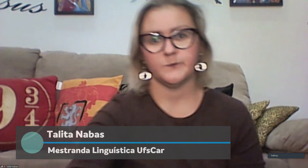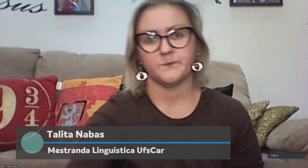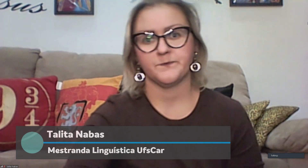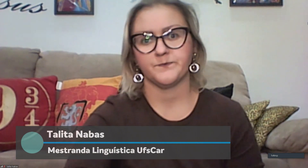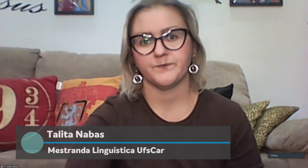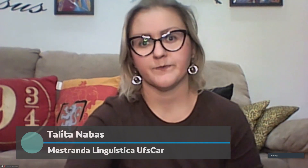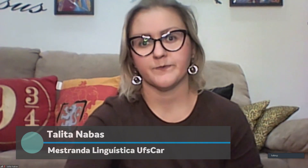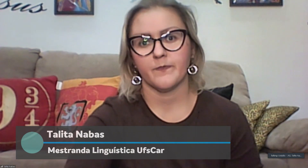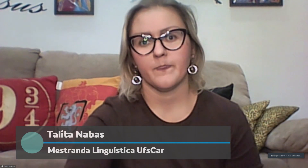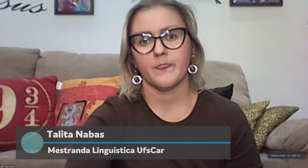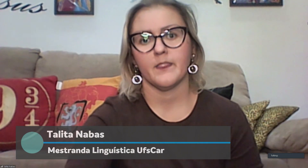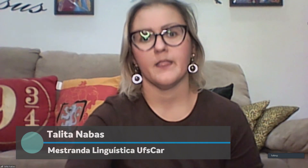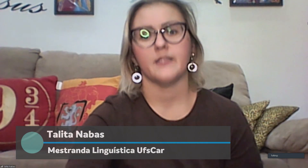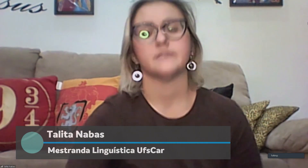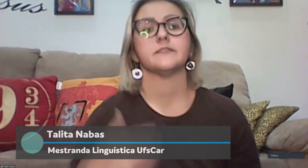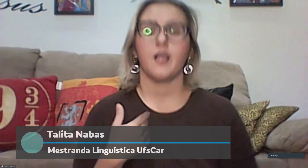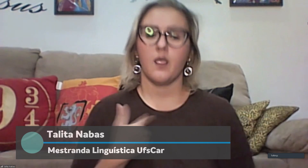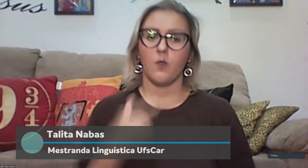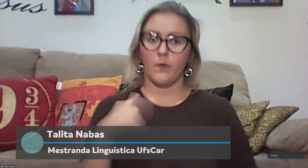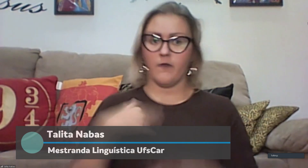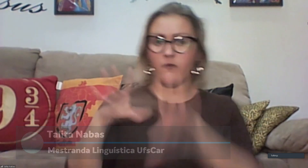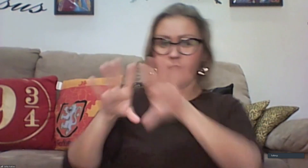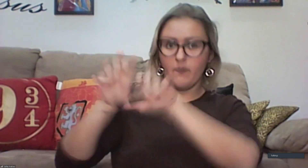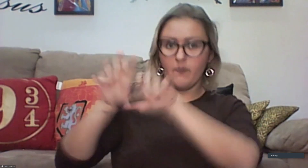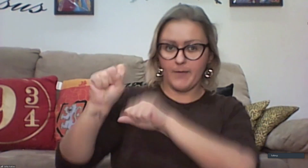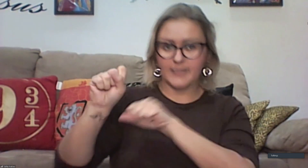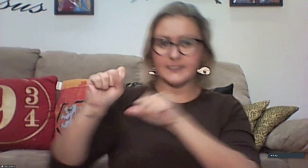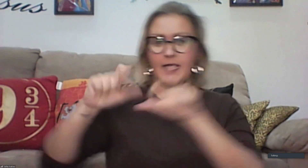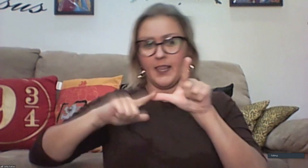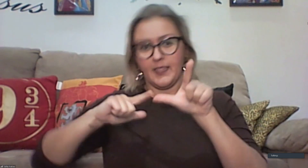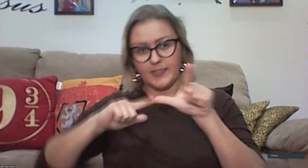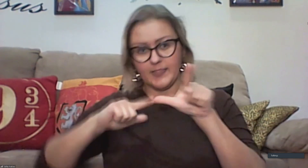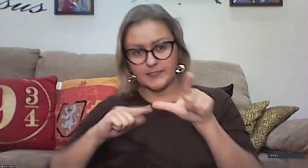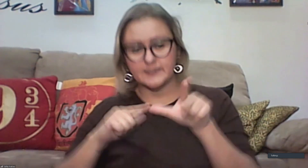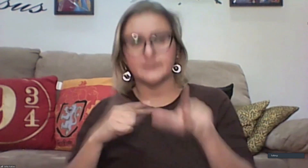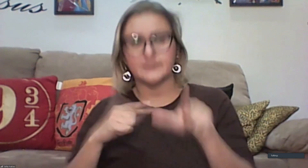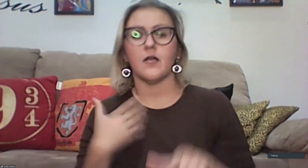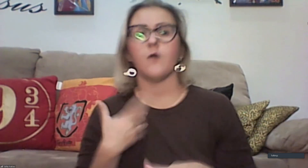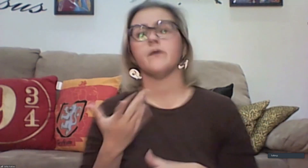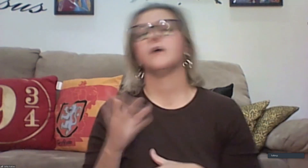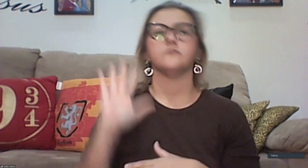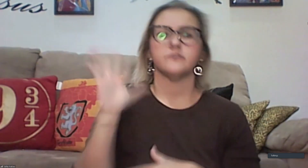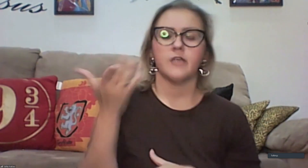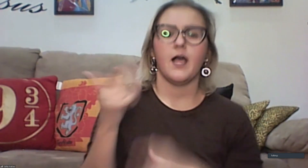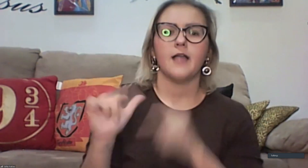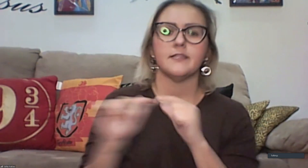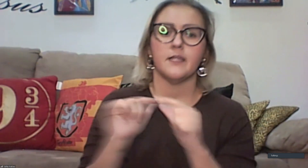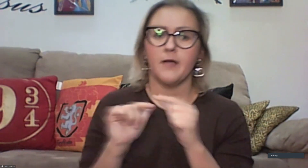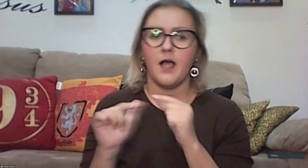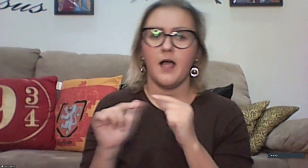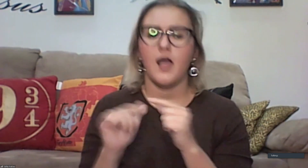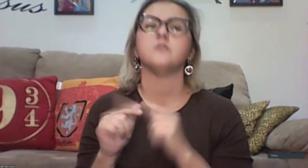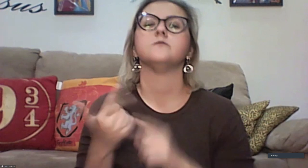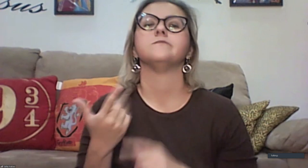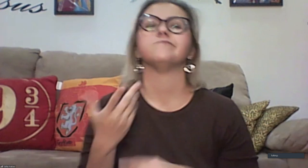Bom, eu me formei em letras e como foi essa trajetória? Foi aí em